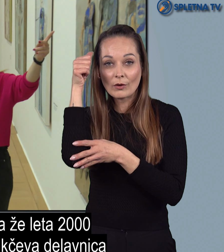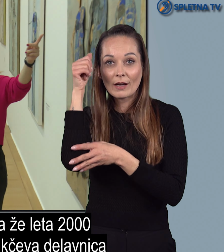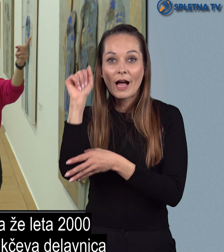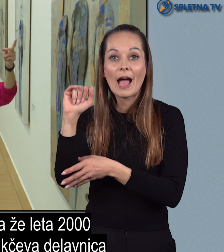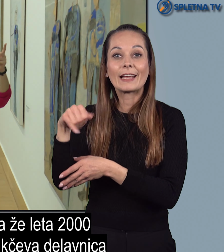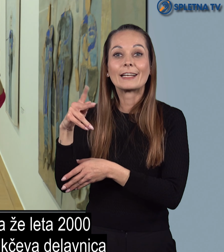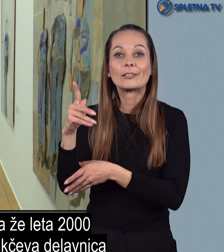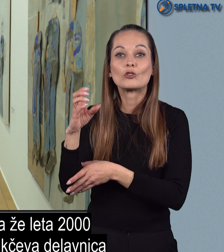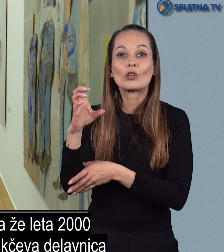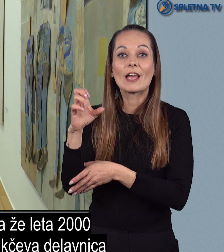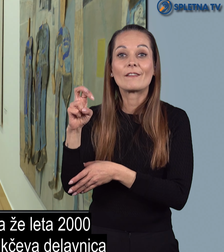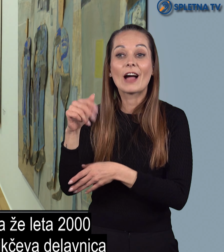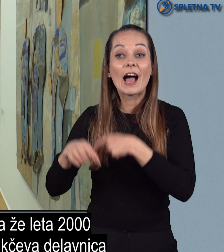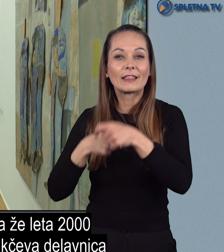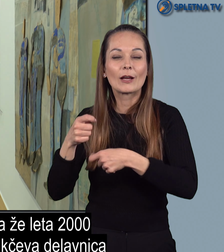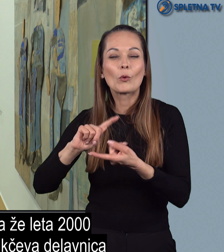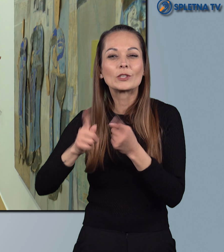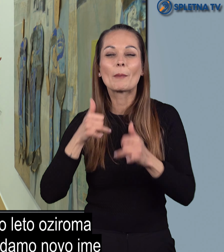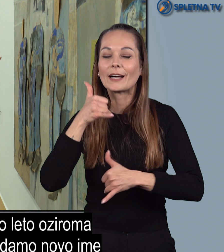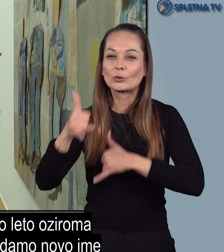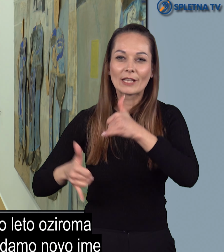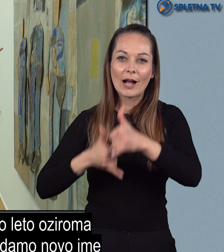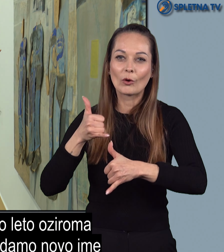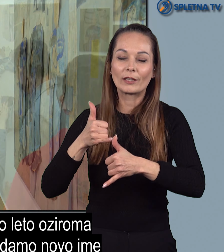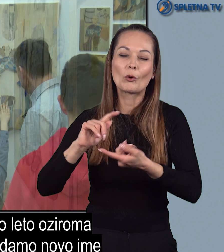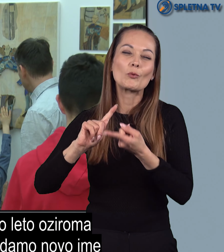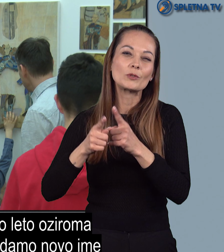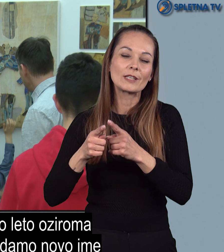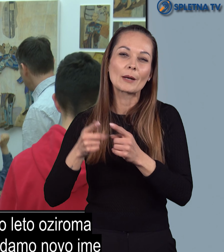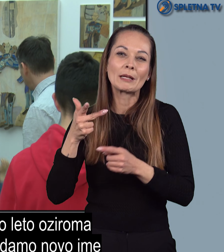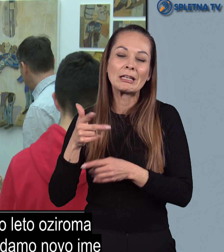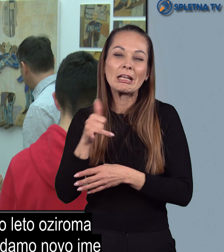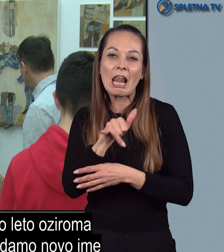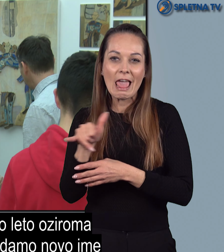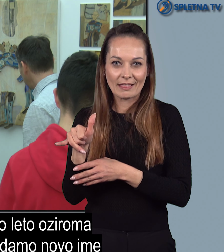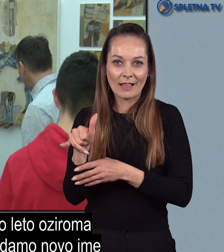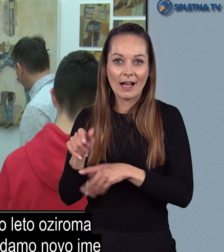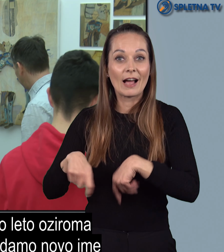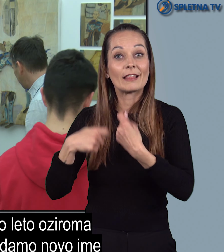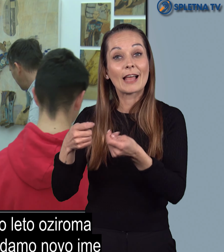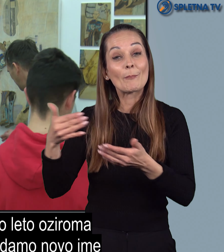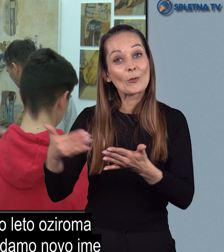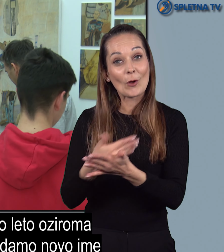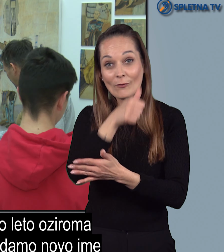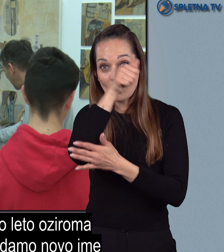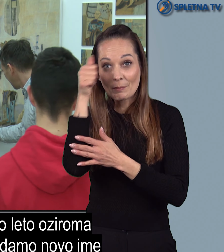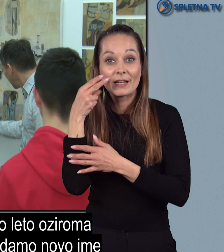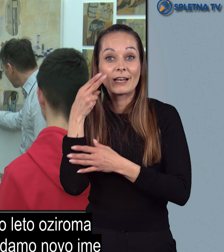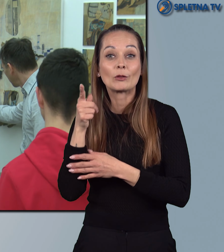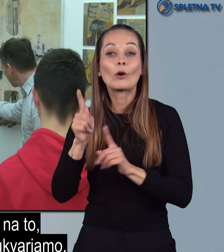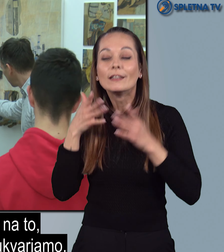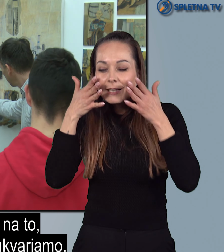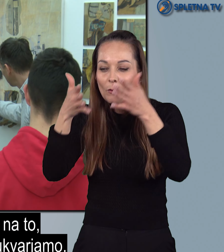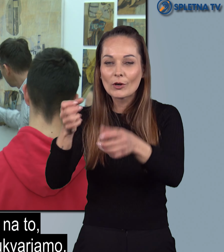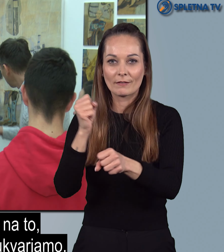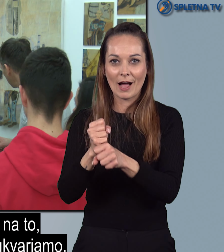imenuje Ajkčeva delavnica, oziroma vsako leto, oziroma vsake 3 leta recimo, damo novo ime, glede